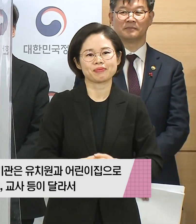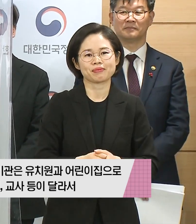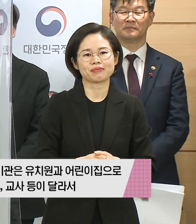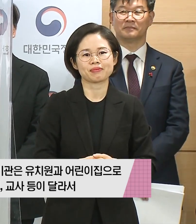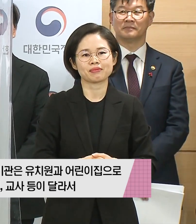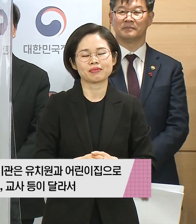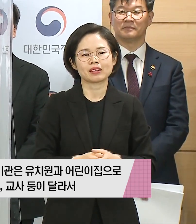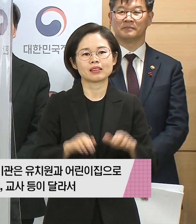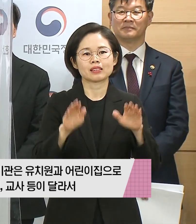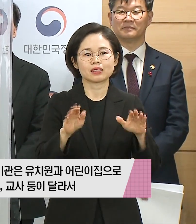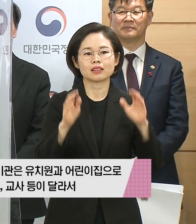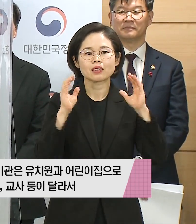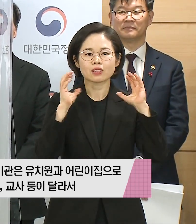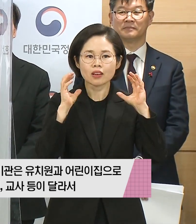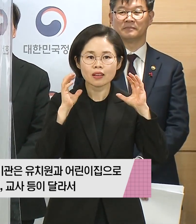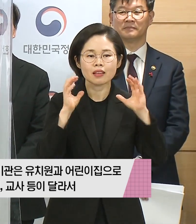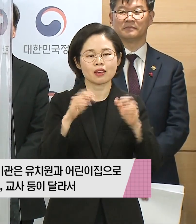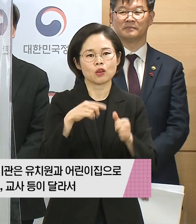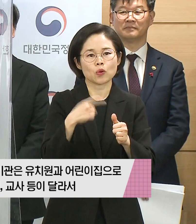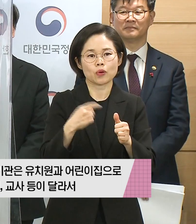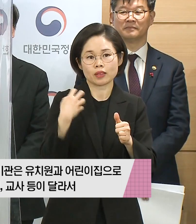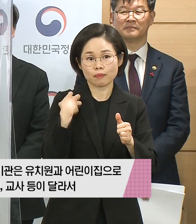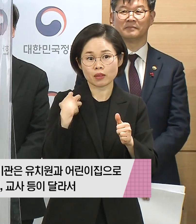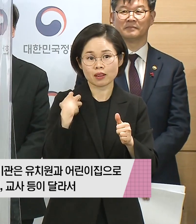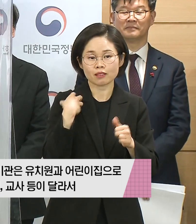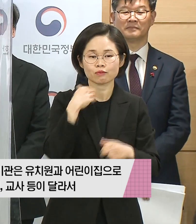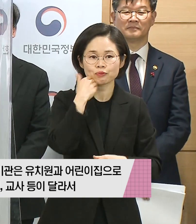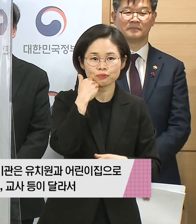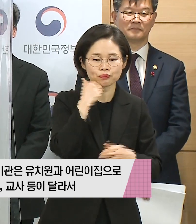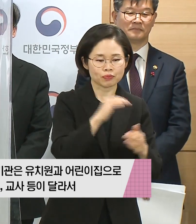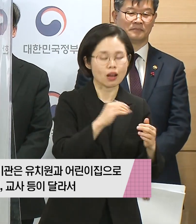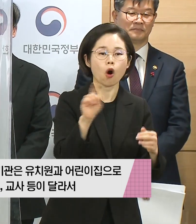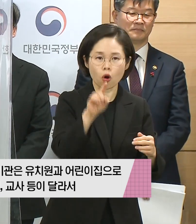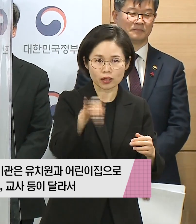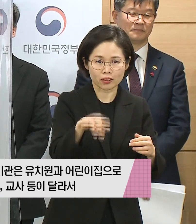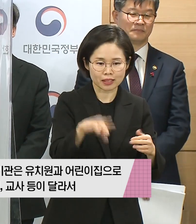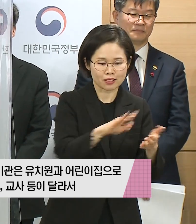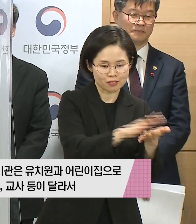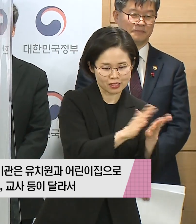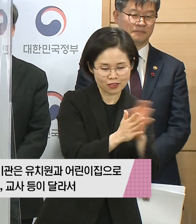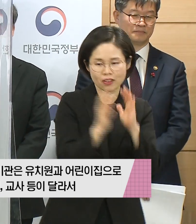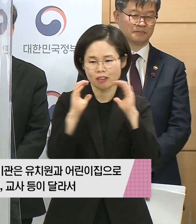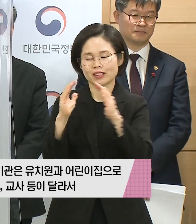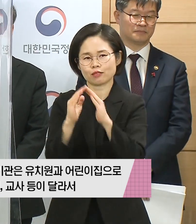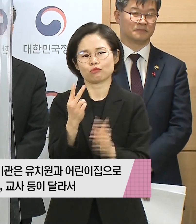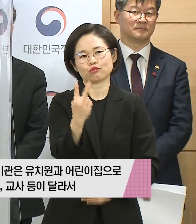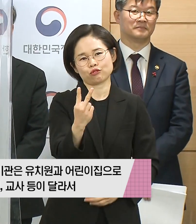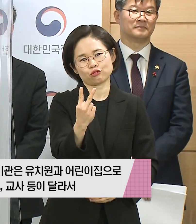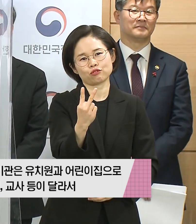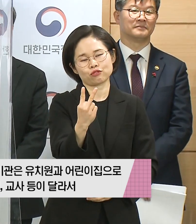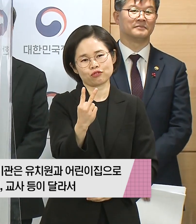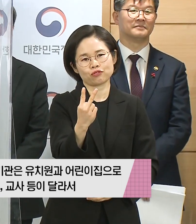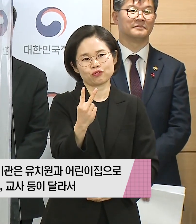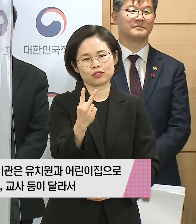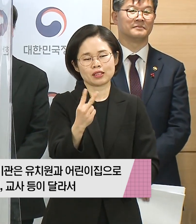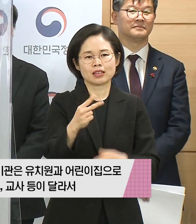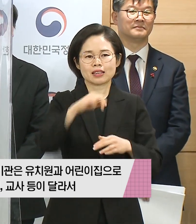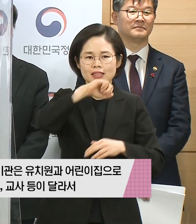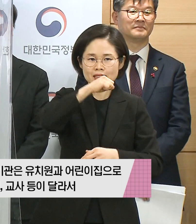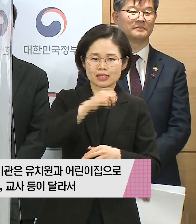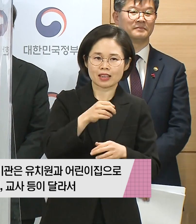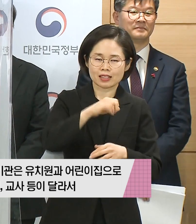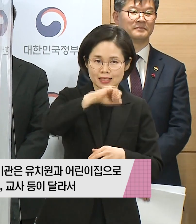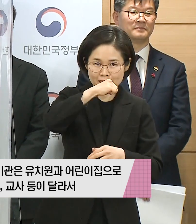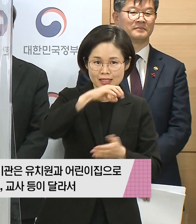지금까지 영유아 교육 보육을 담당하는 기관은 유치원과 어린이집으로 이원화되어 지원되는 재정 규모,